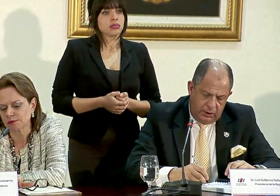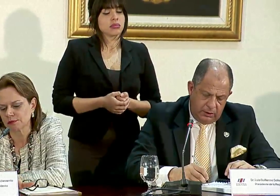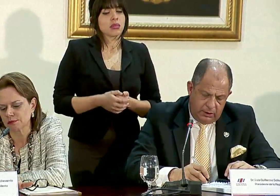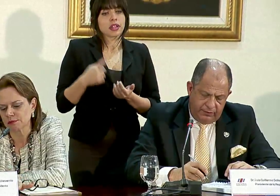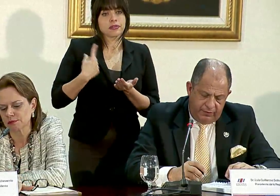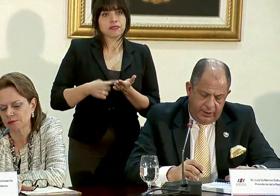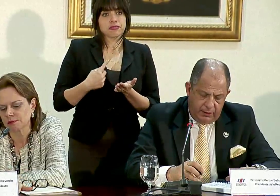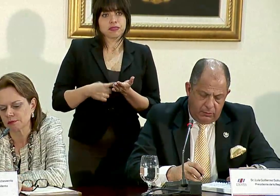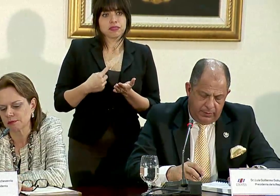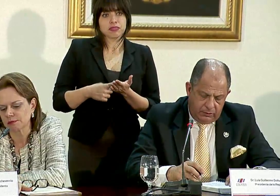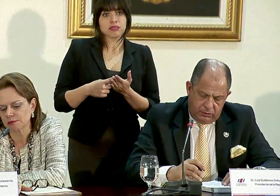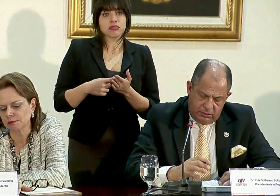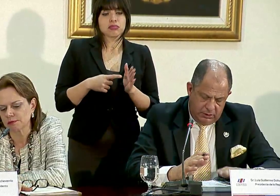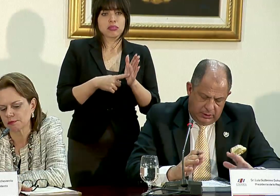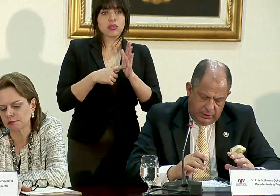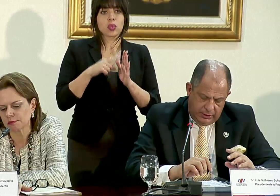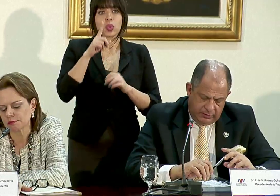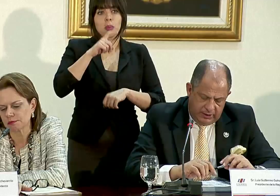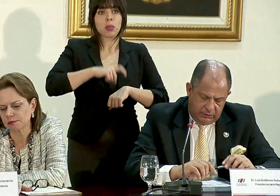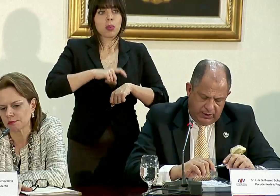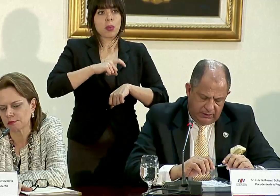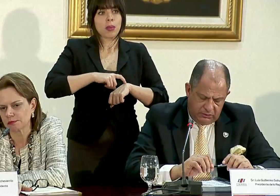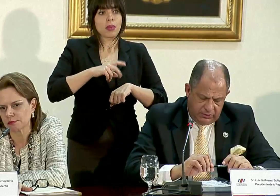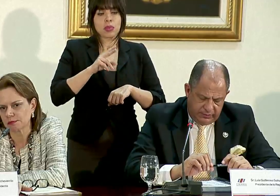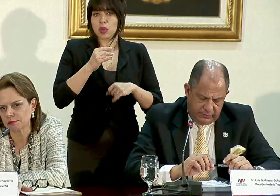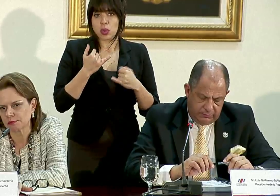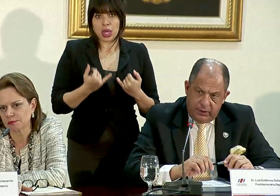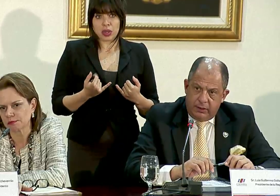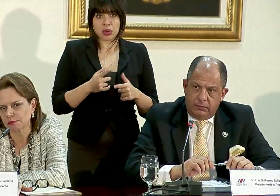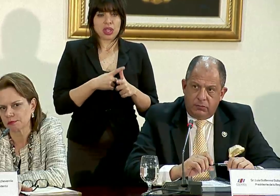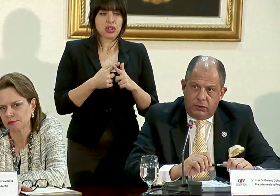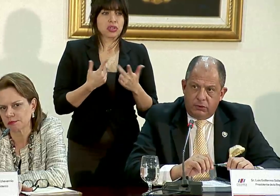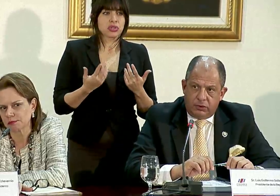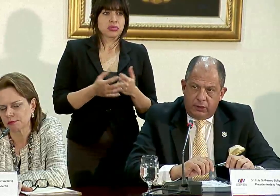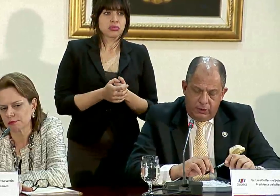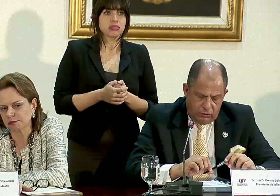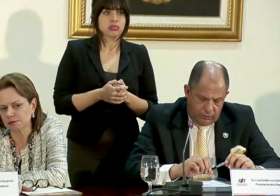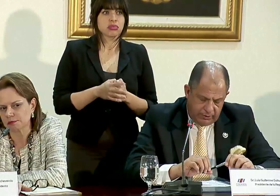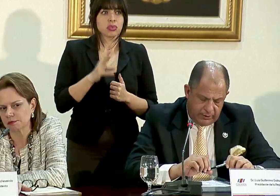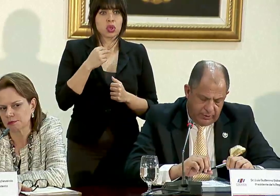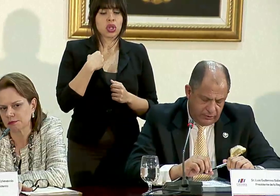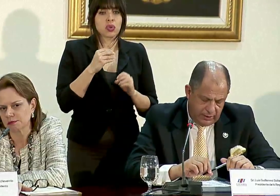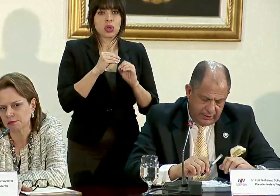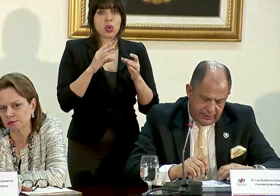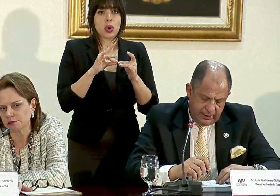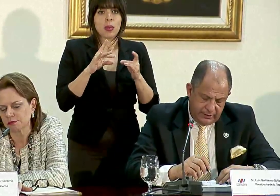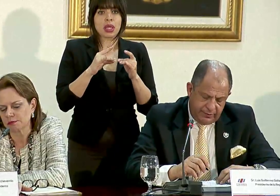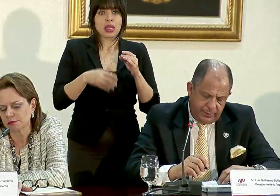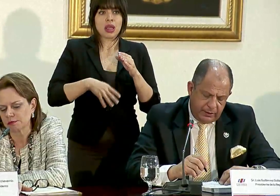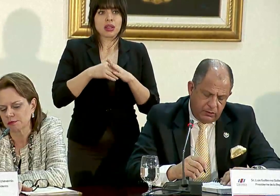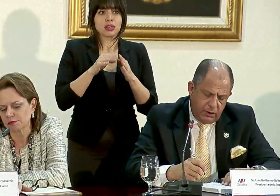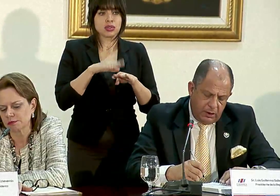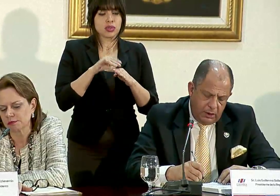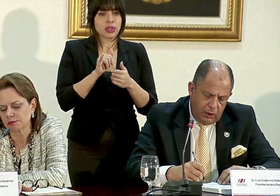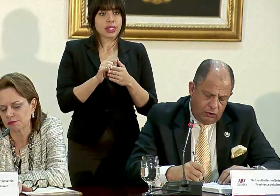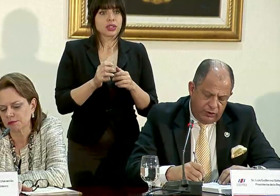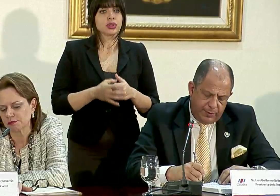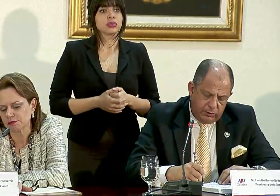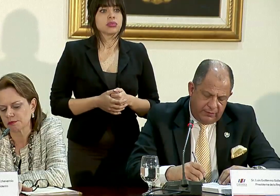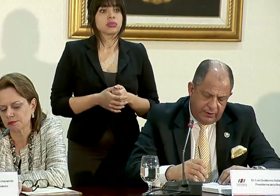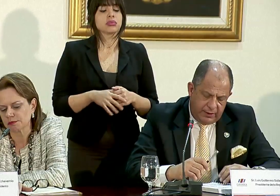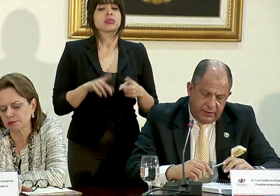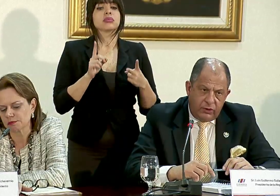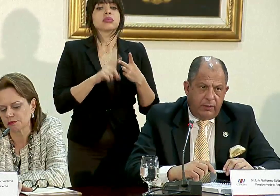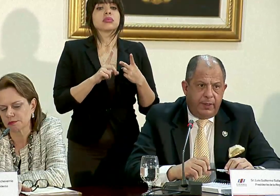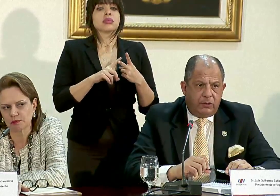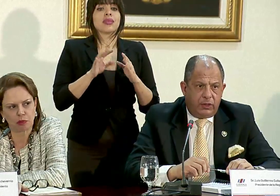tratado y que refleja un momento que ya no es el actual entonces no tengo ningún comentario adicional que hacer a ese respecto con